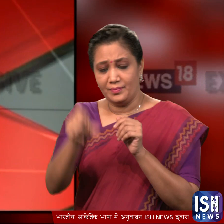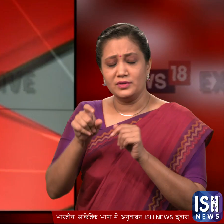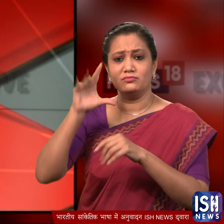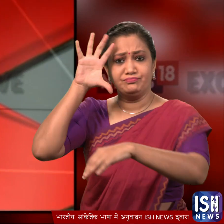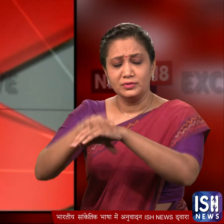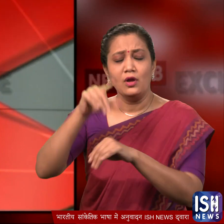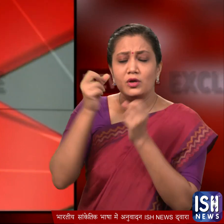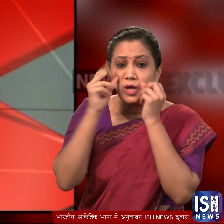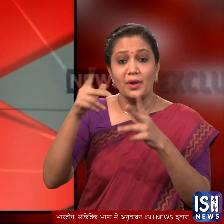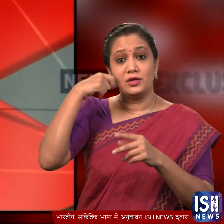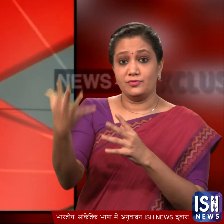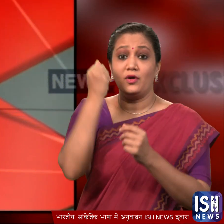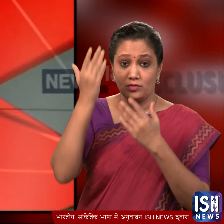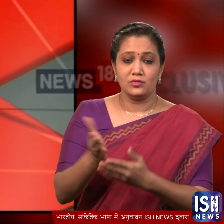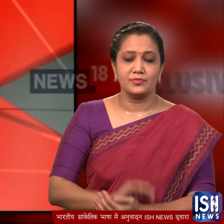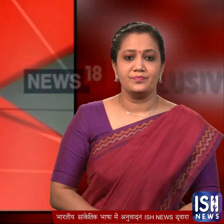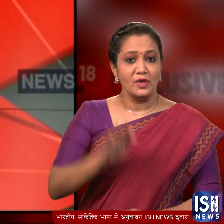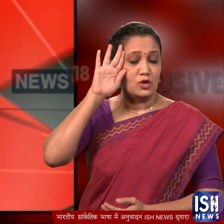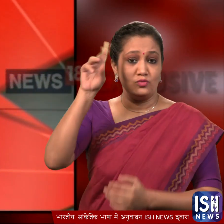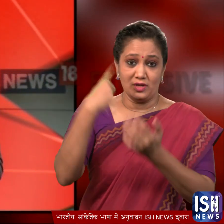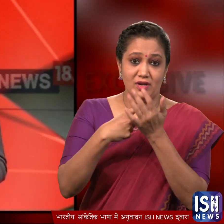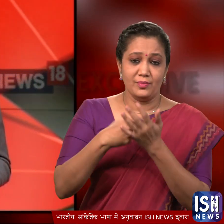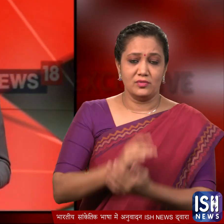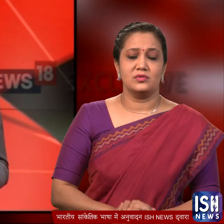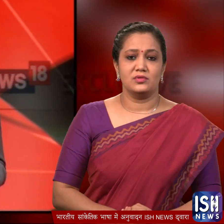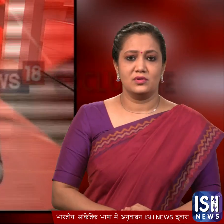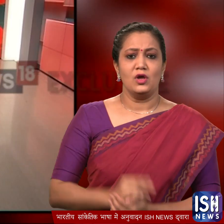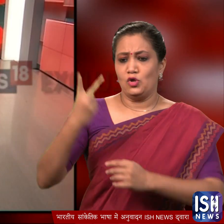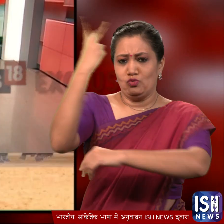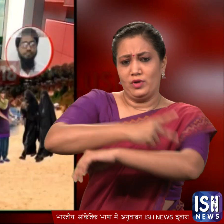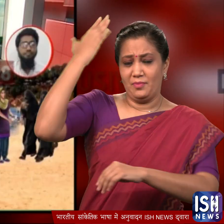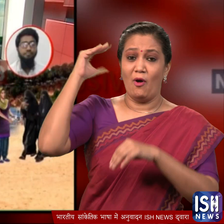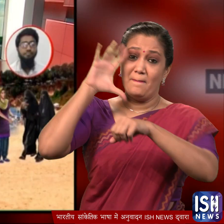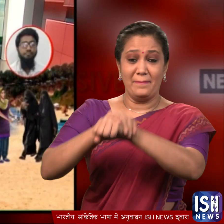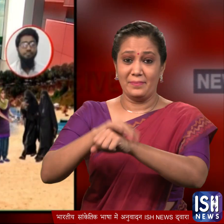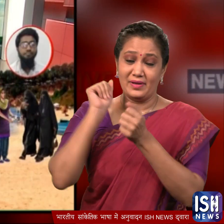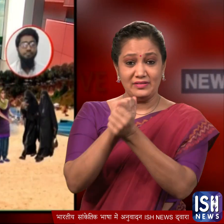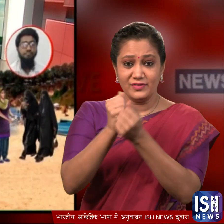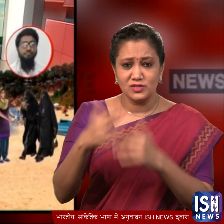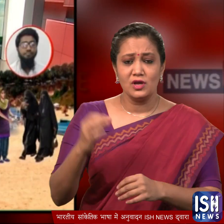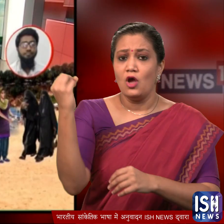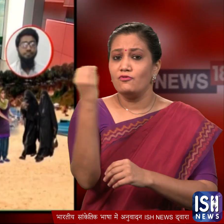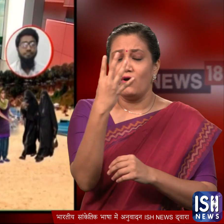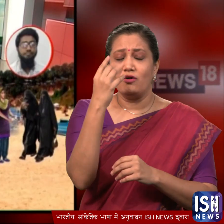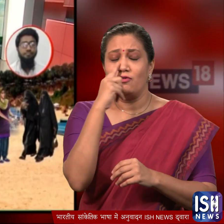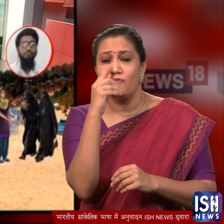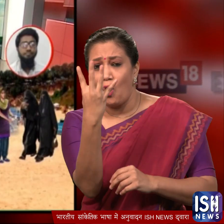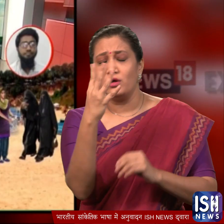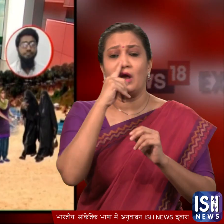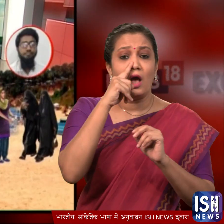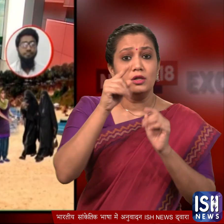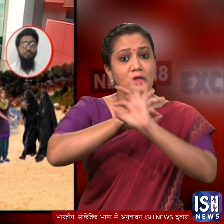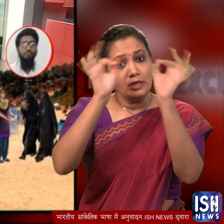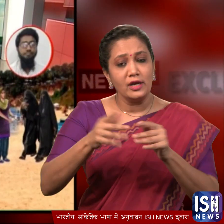चौंकाने वाली जानकारी सुरक्षा एजेंसी के हाथ लगी है। न्यूज़ 18 के नीतीश कुमार की रिपोर्ट है कि 2 दिन पहले पकड़े गए इस आरोपी ने 4 महिला आत्मघाती